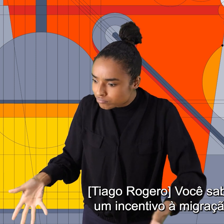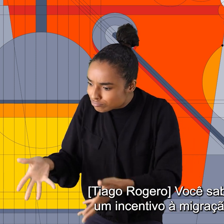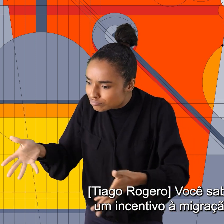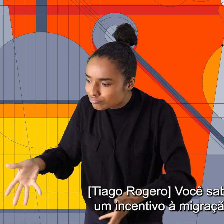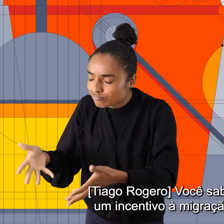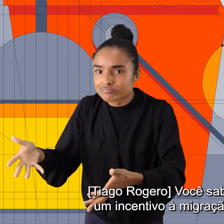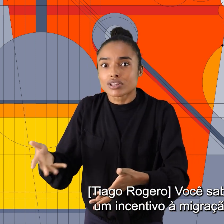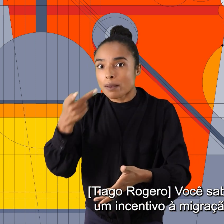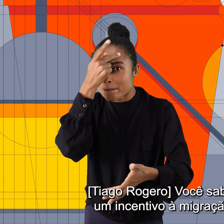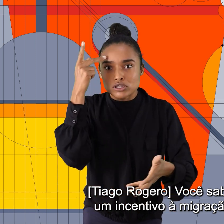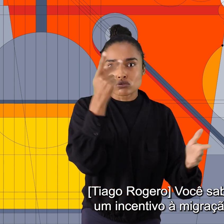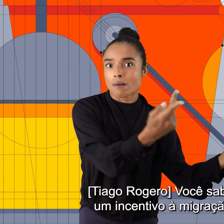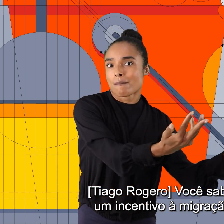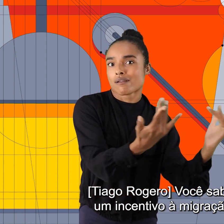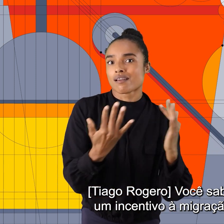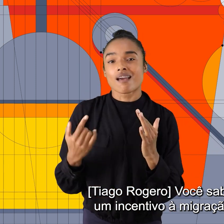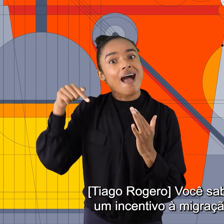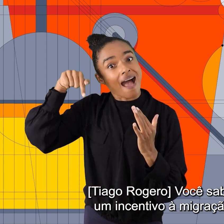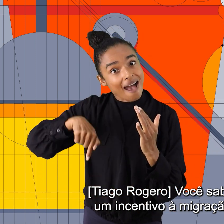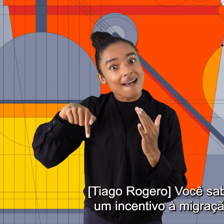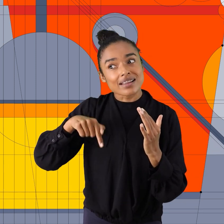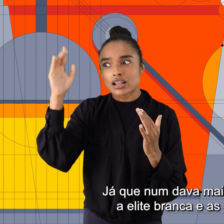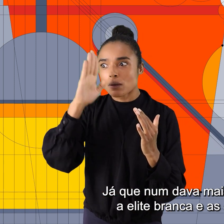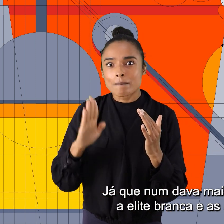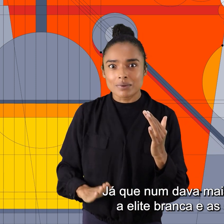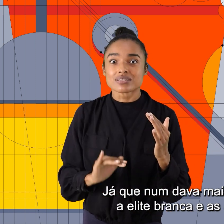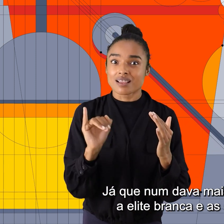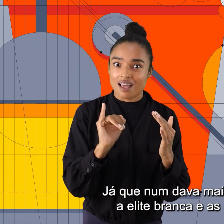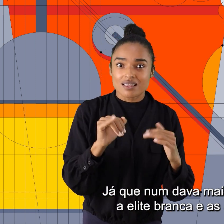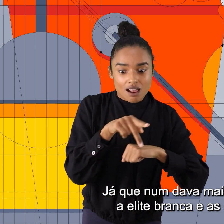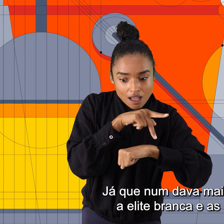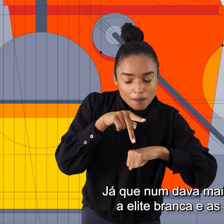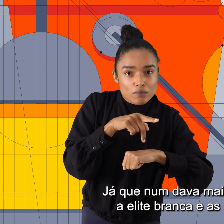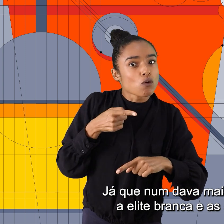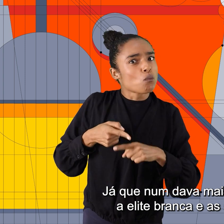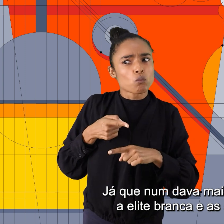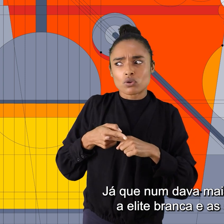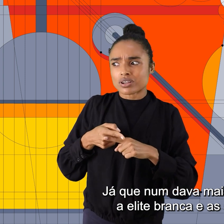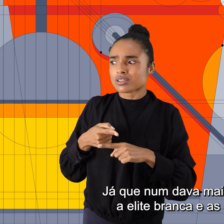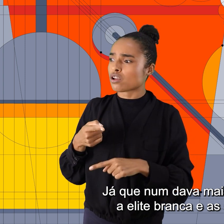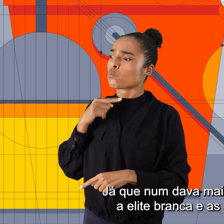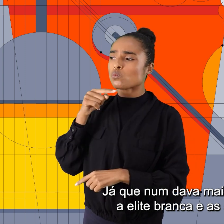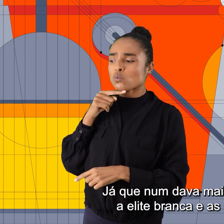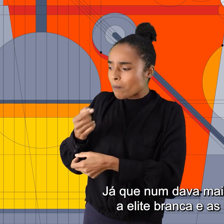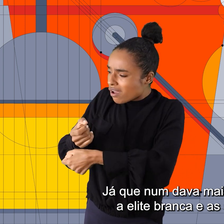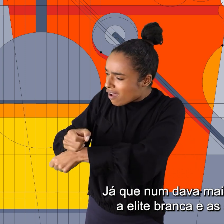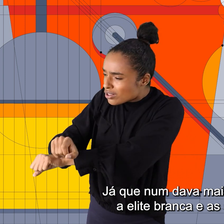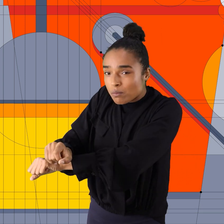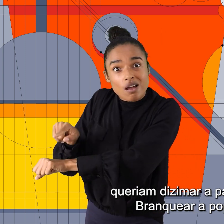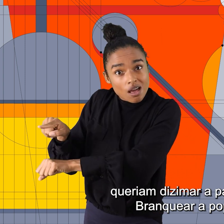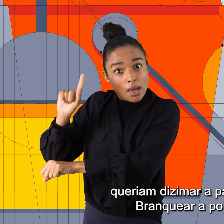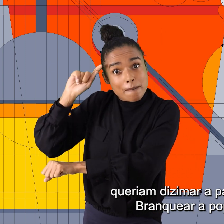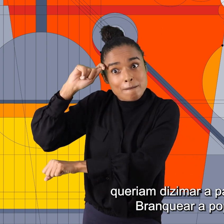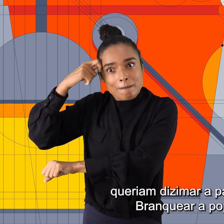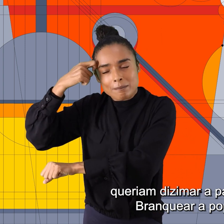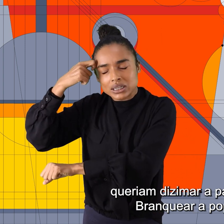houve um incentivo à migração europeia, né? Já que não dava mais para explorar, a elite branca e as autoridades